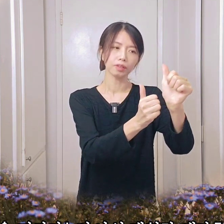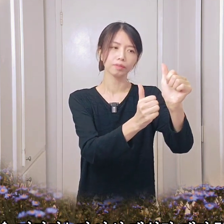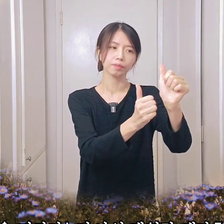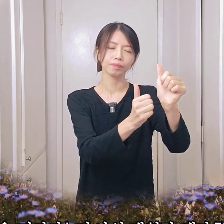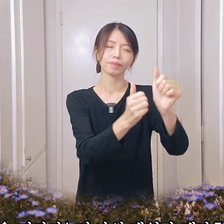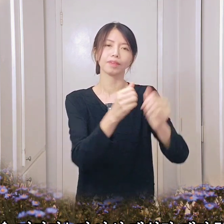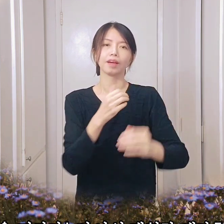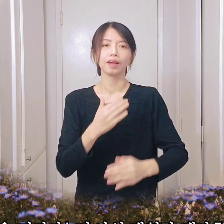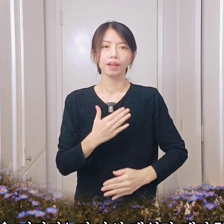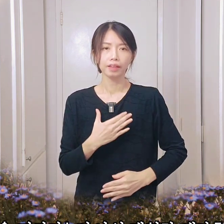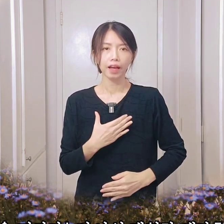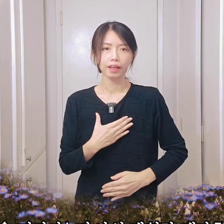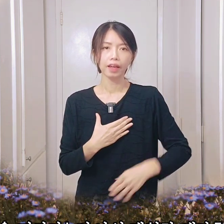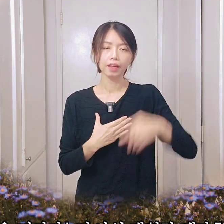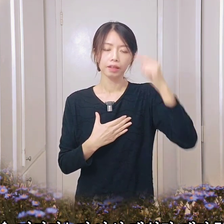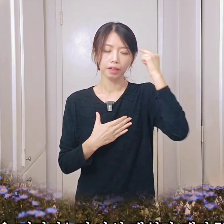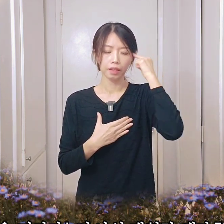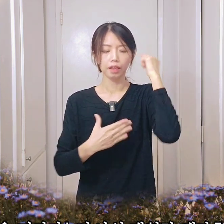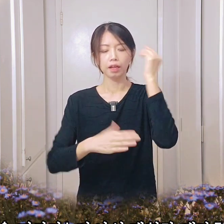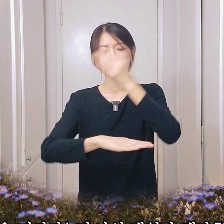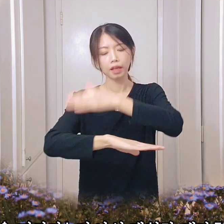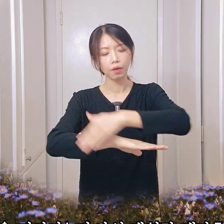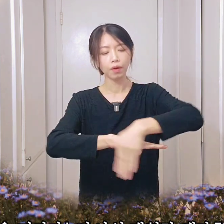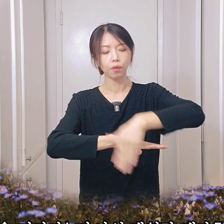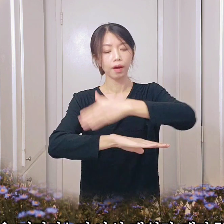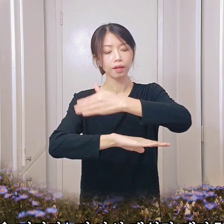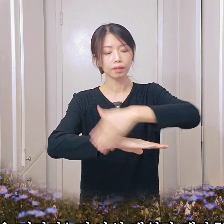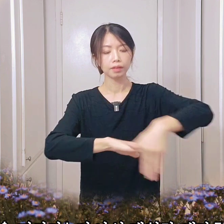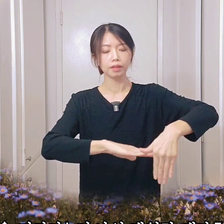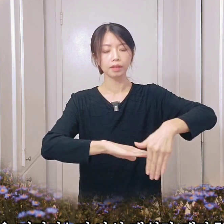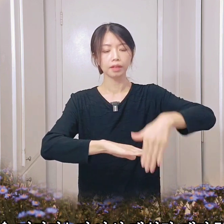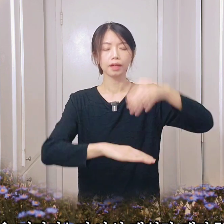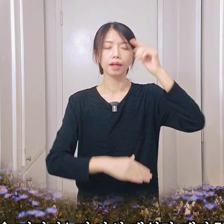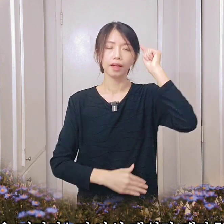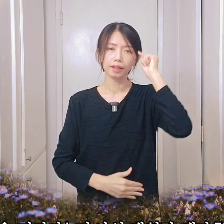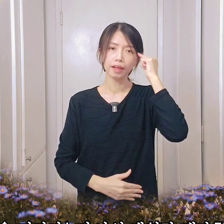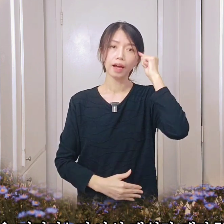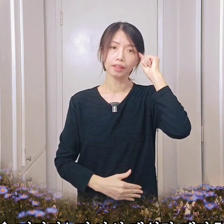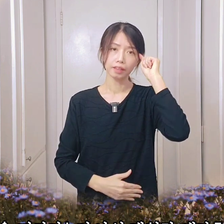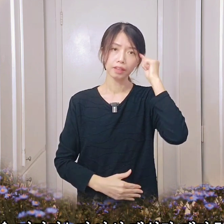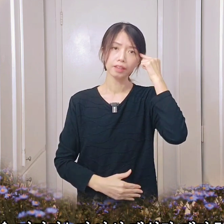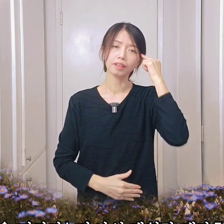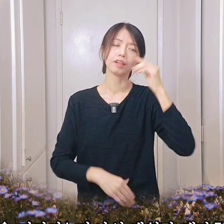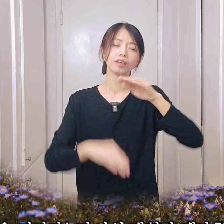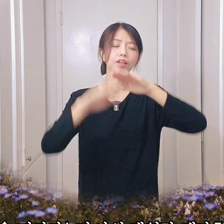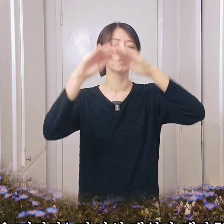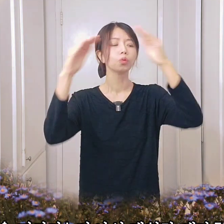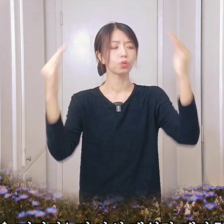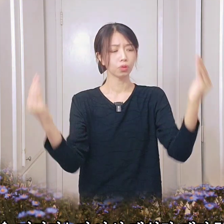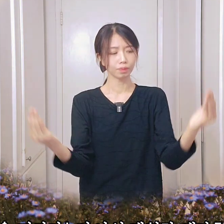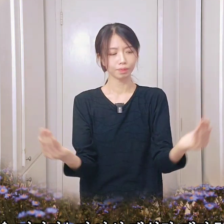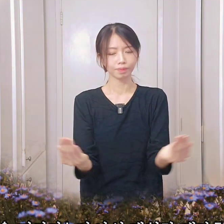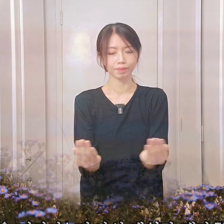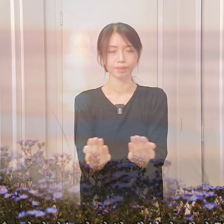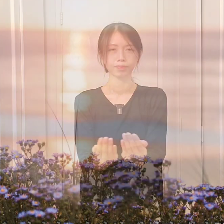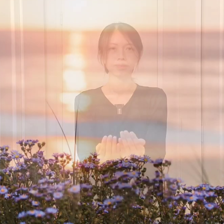것, 나의 계획과 생각들